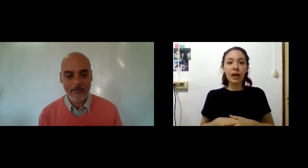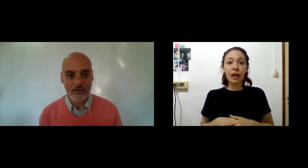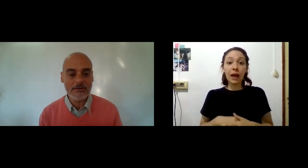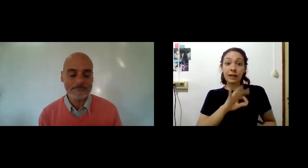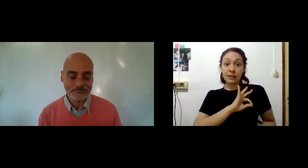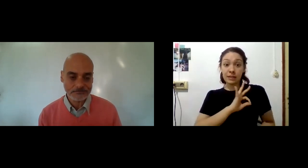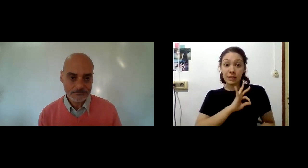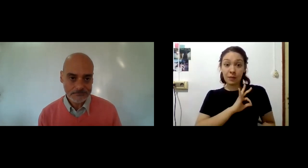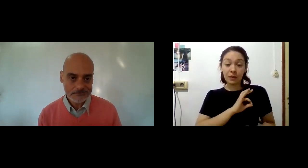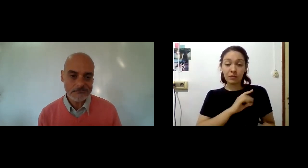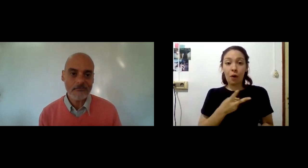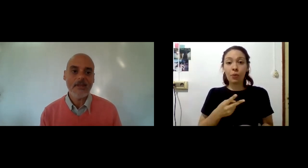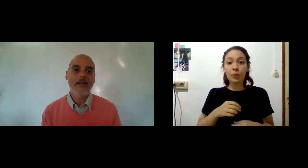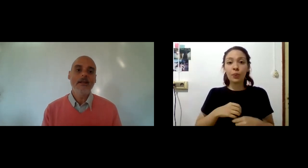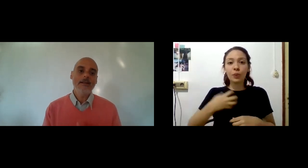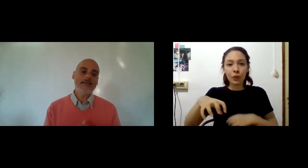lectora de español,